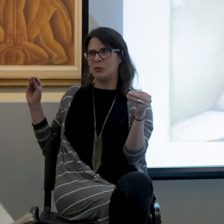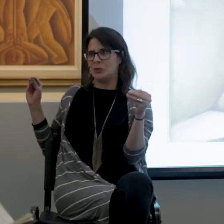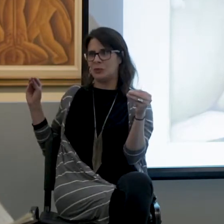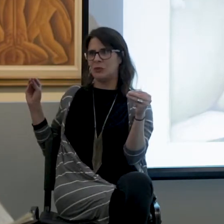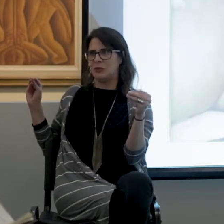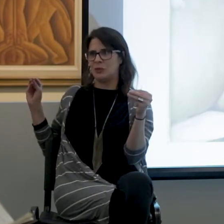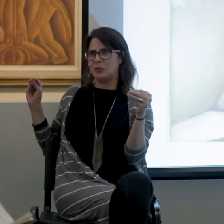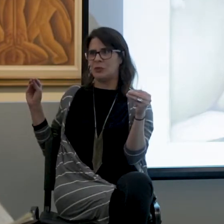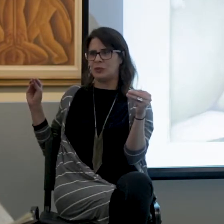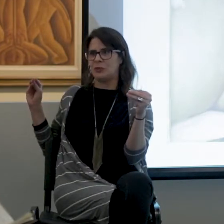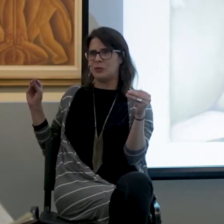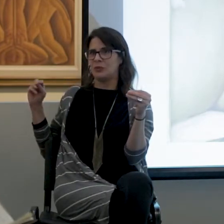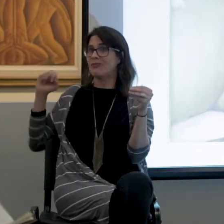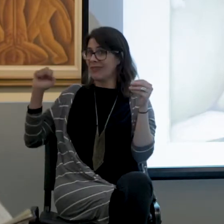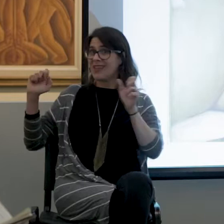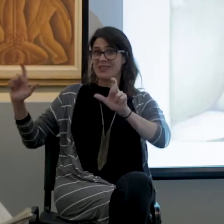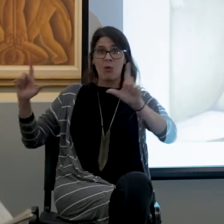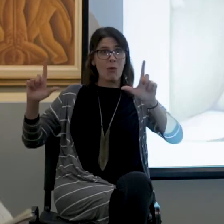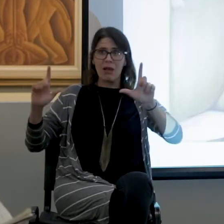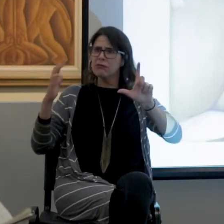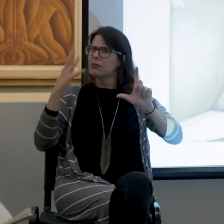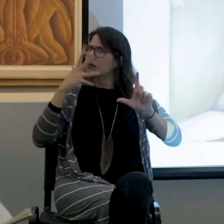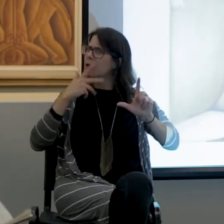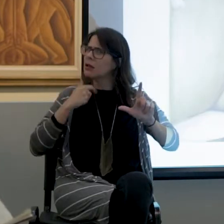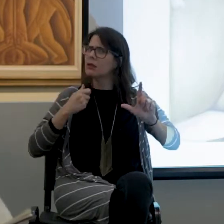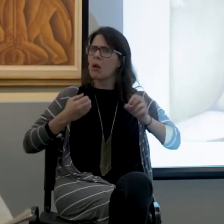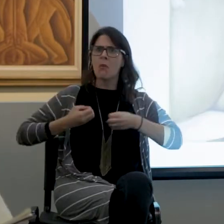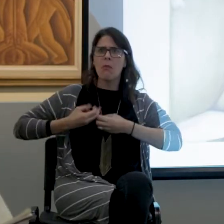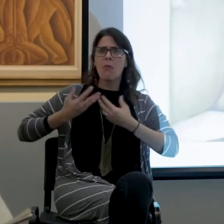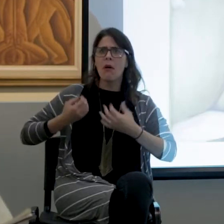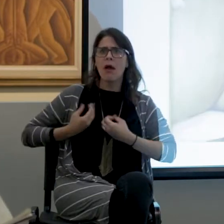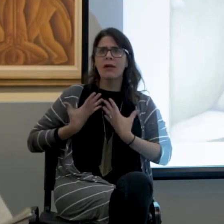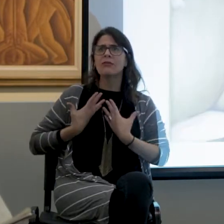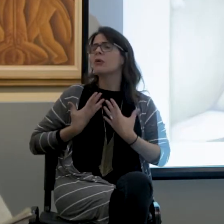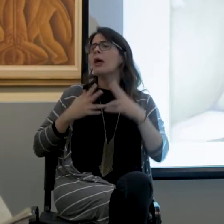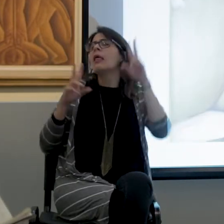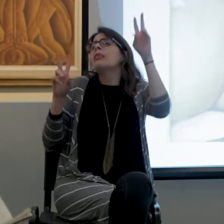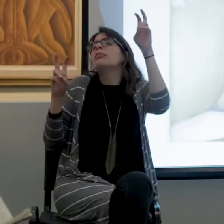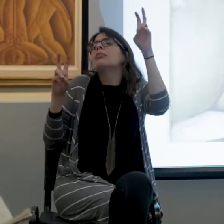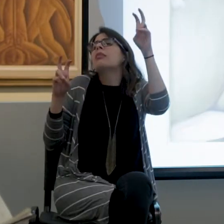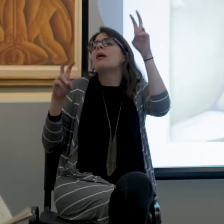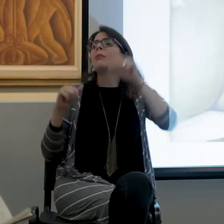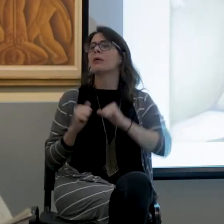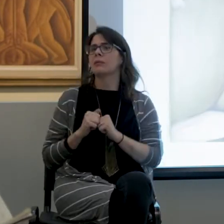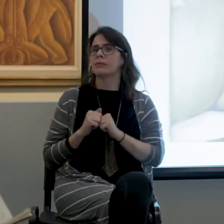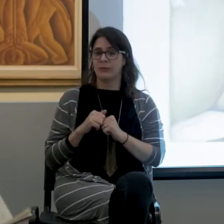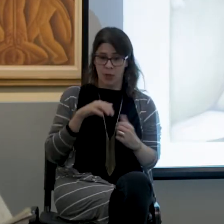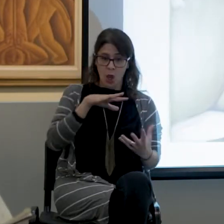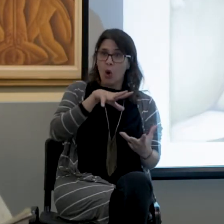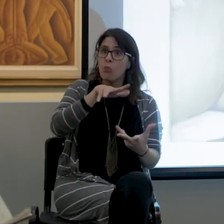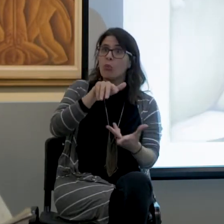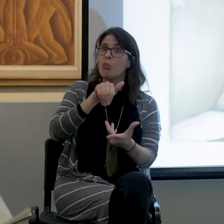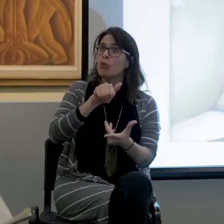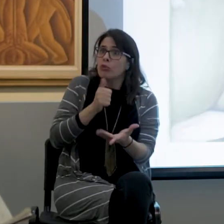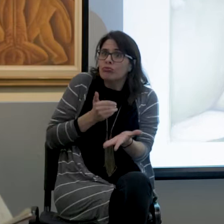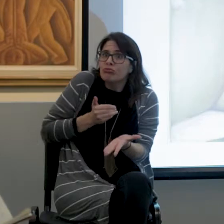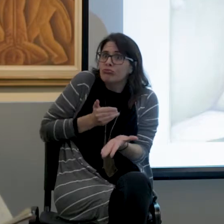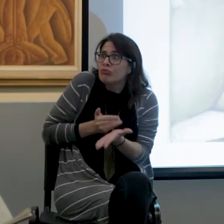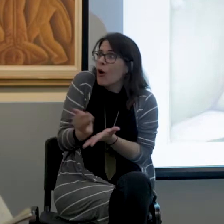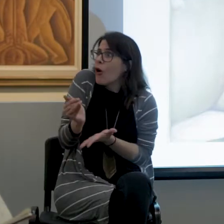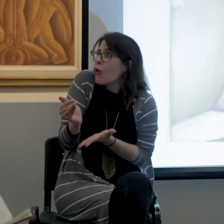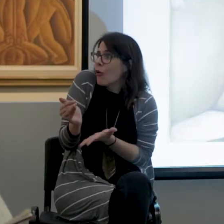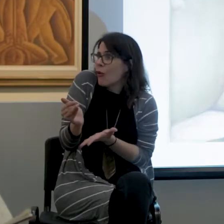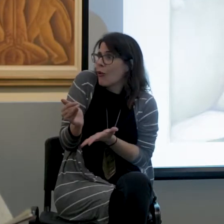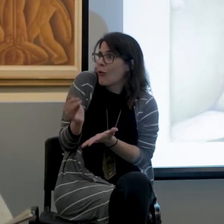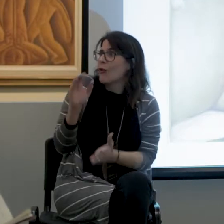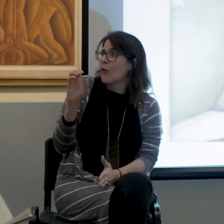E esse quadro lindo, poético, lírico, se chama A Origem do Mundo. E é do Courbet, que, aliás, vai